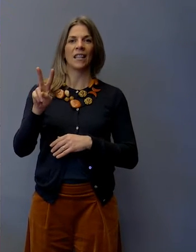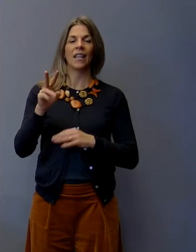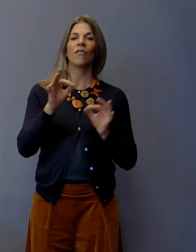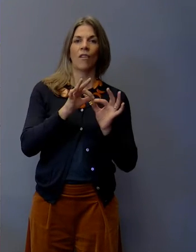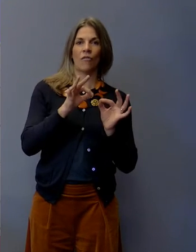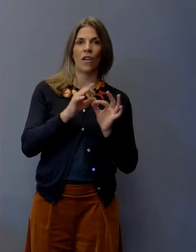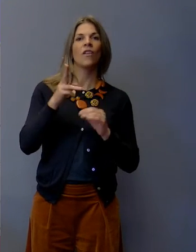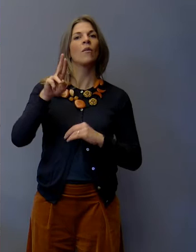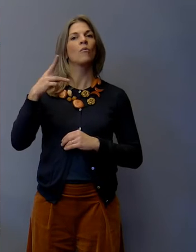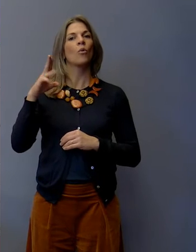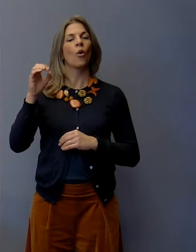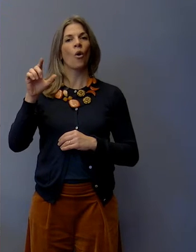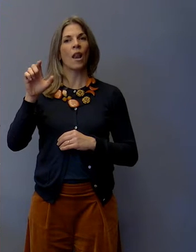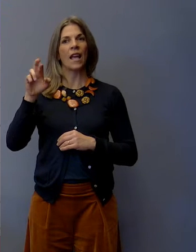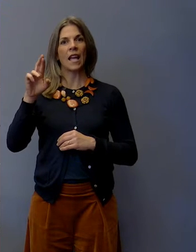bruccoleri